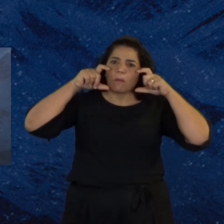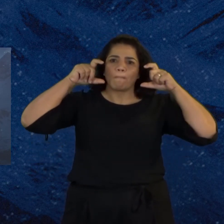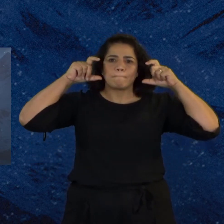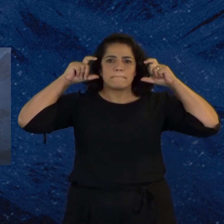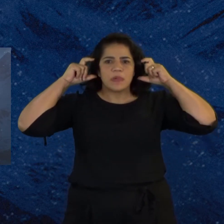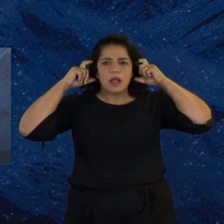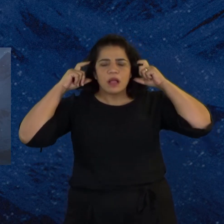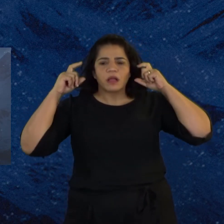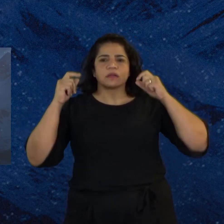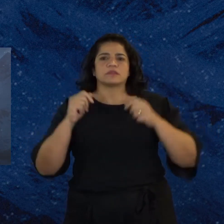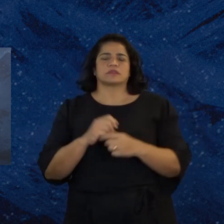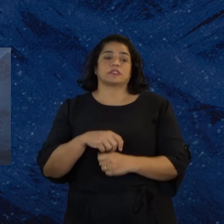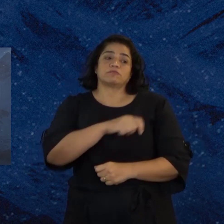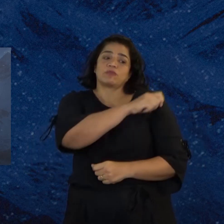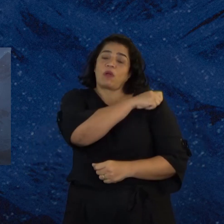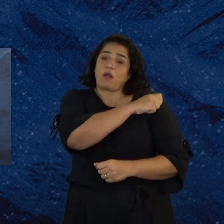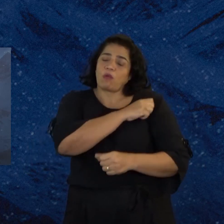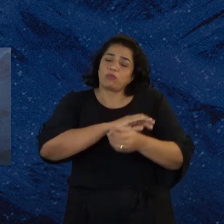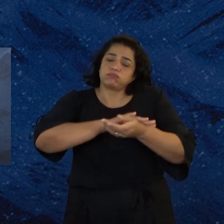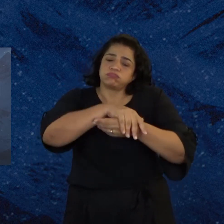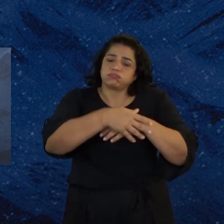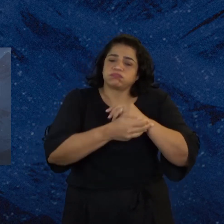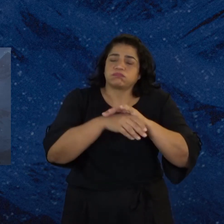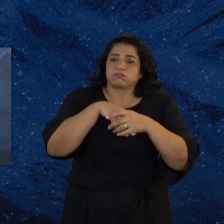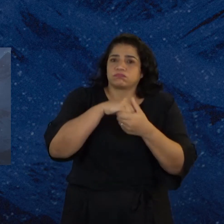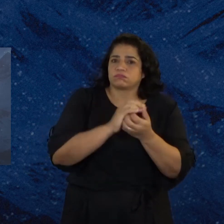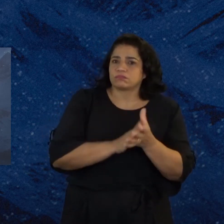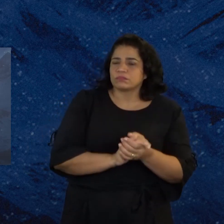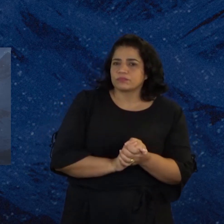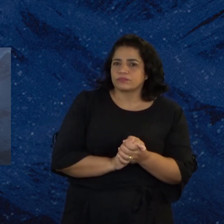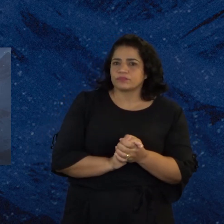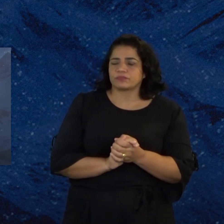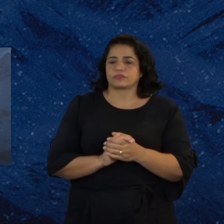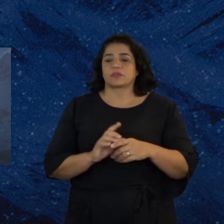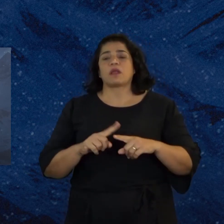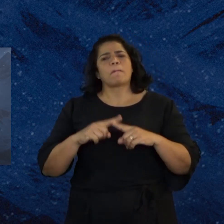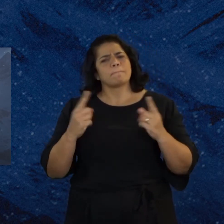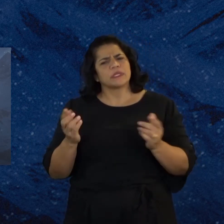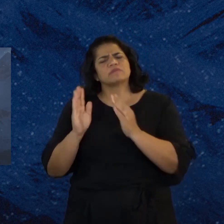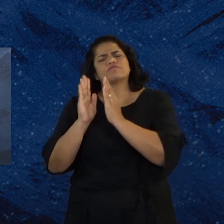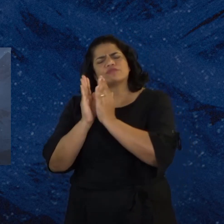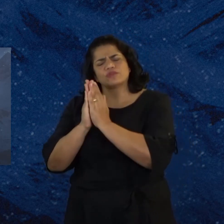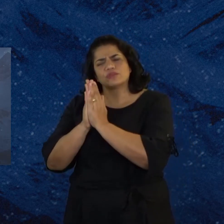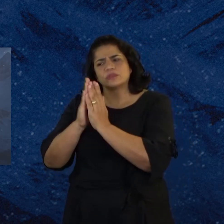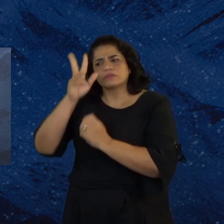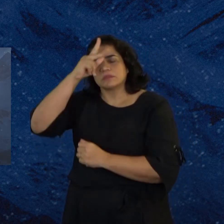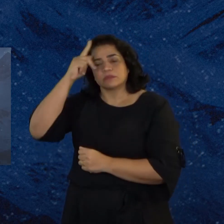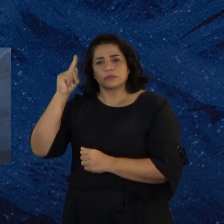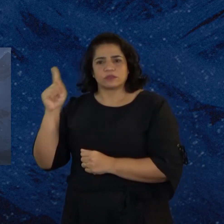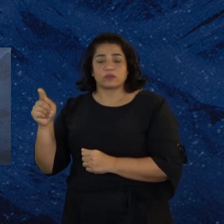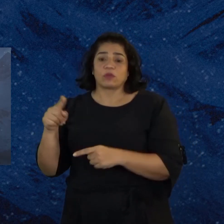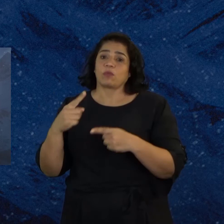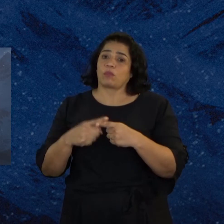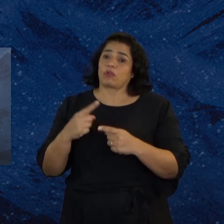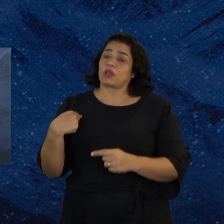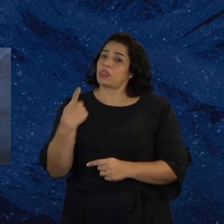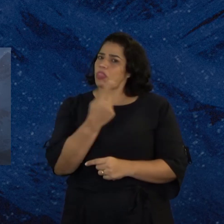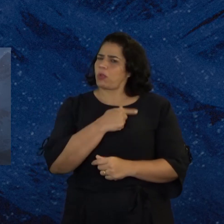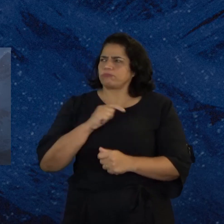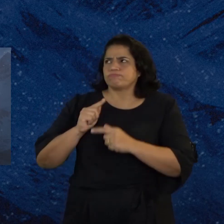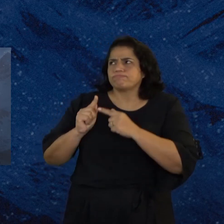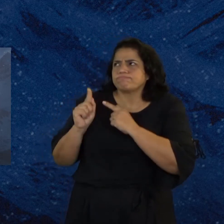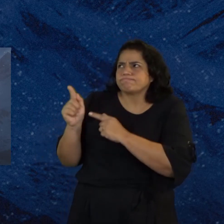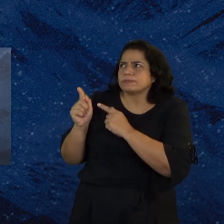bom? Não fazemos nada de qualquer forma, né? Não queremos, não tentamos Deus. Então, se você